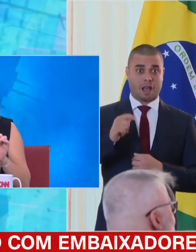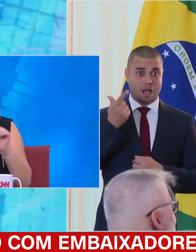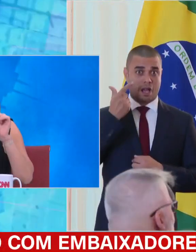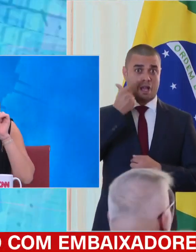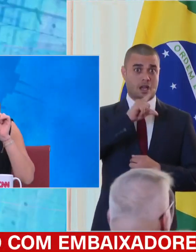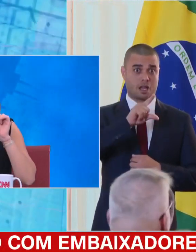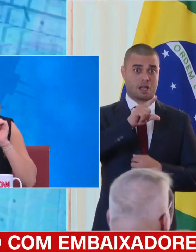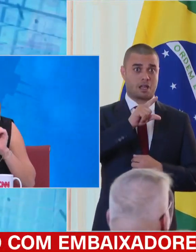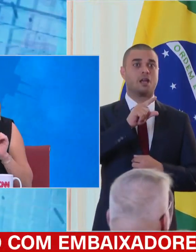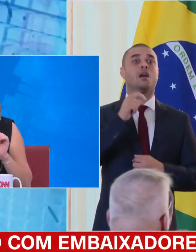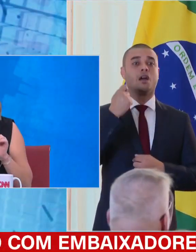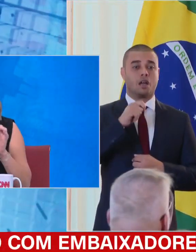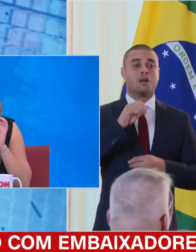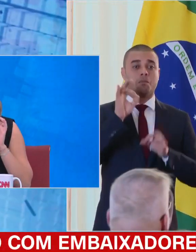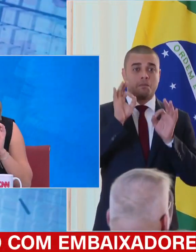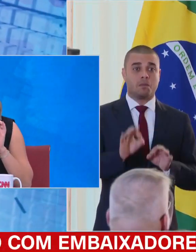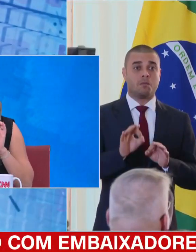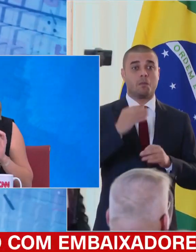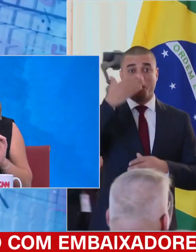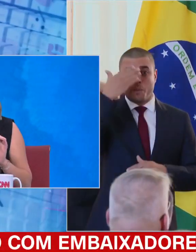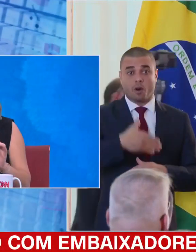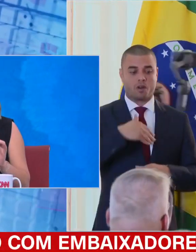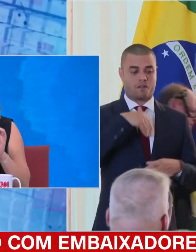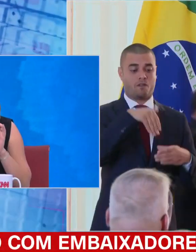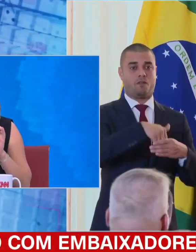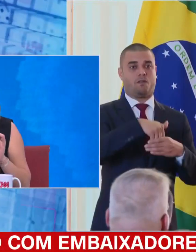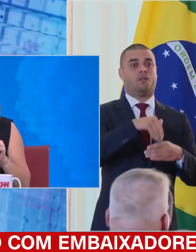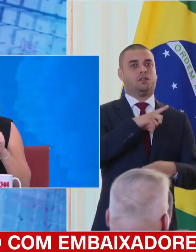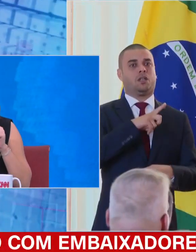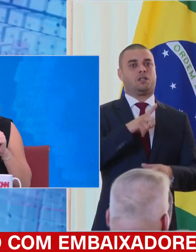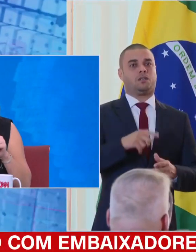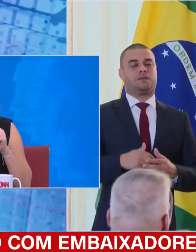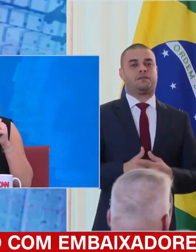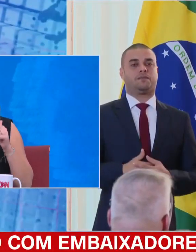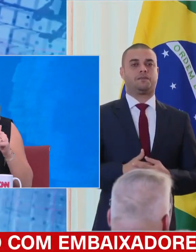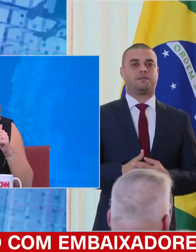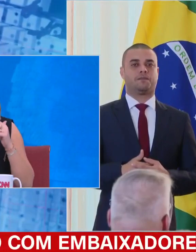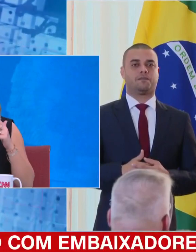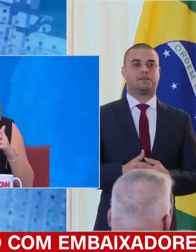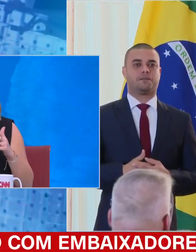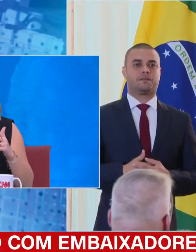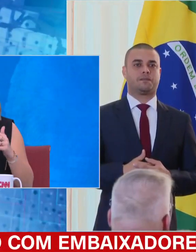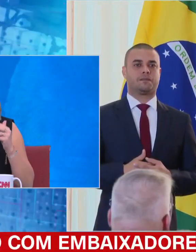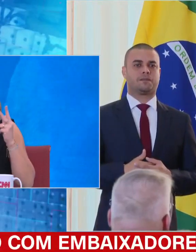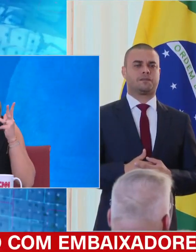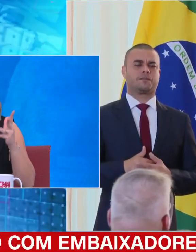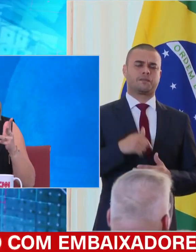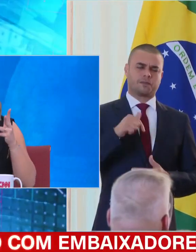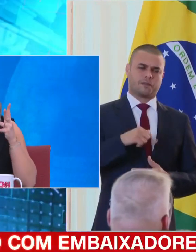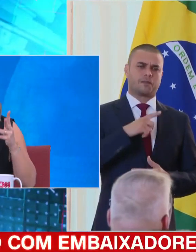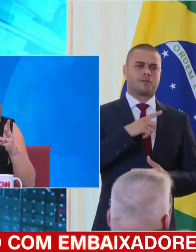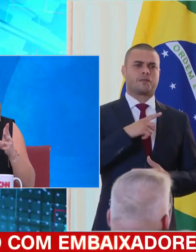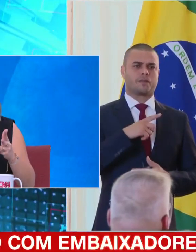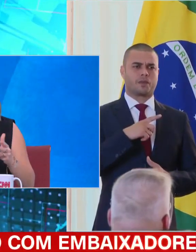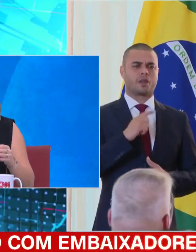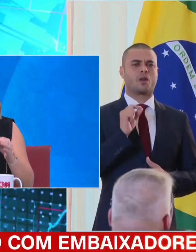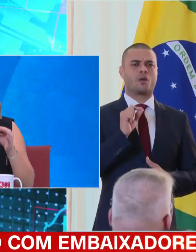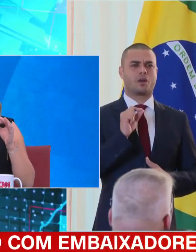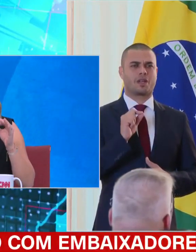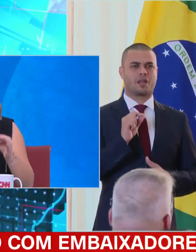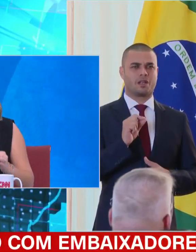de expressão Ainda mais quando invocada para comunicar notícia fatos na área eventos por